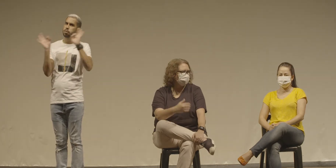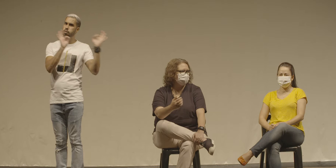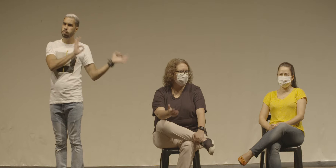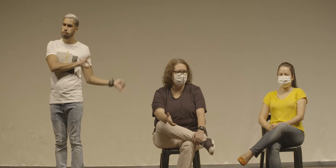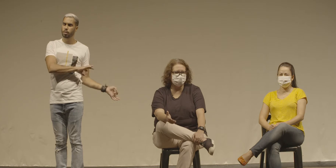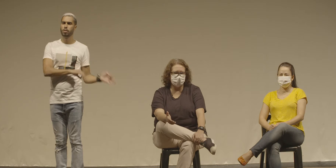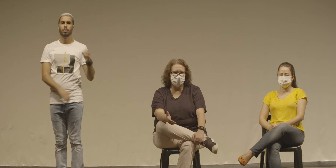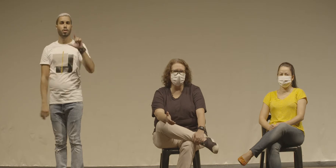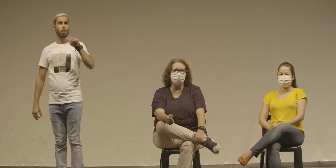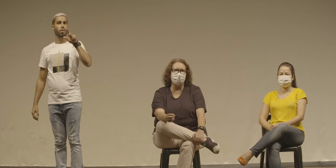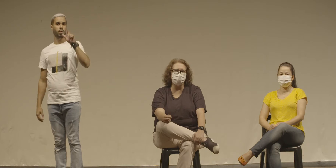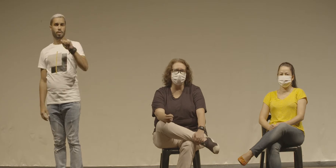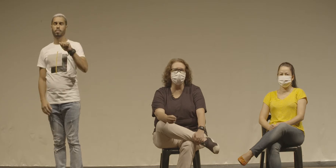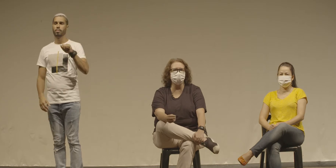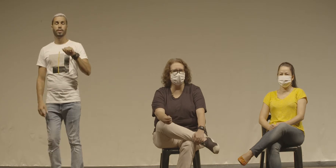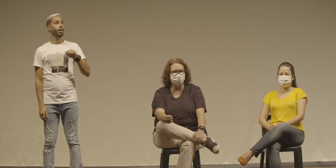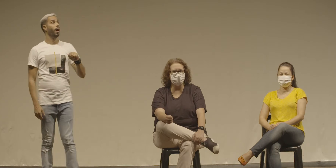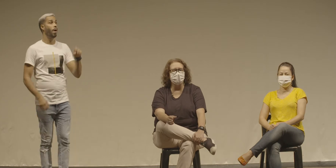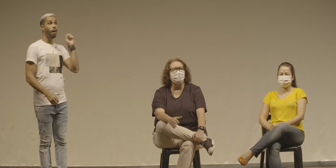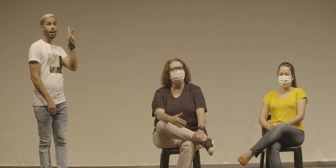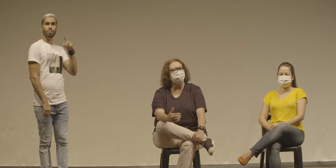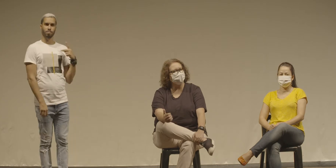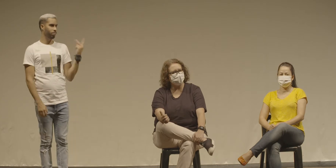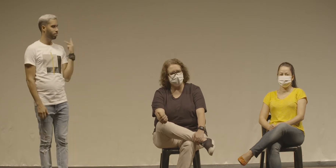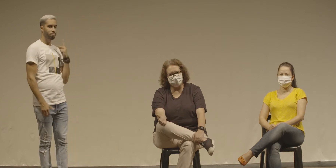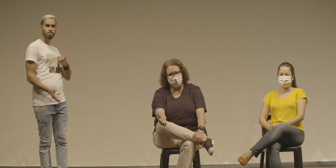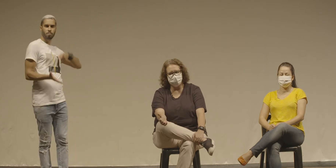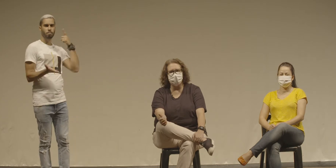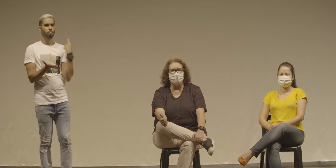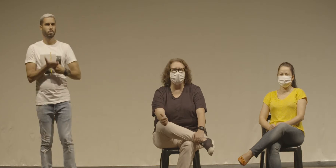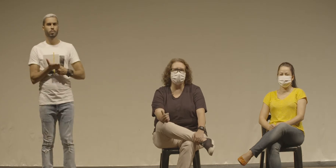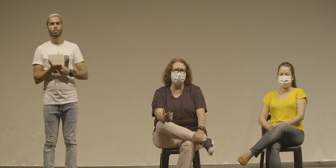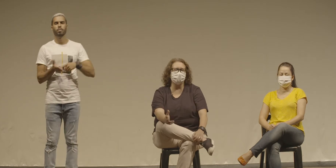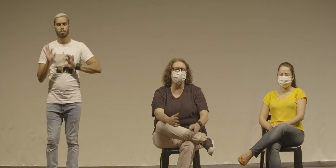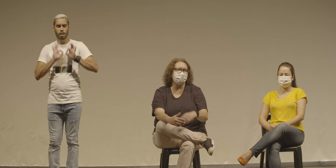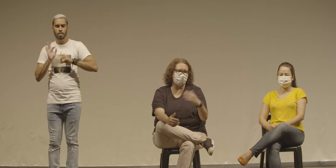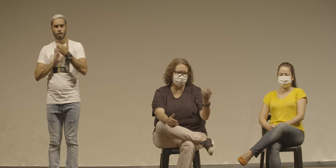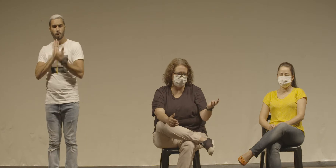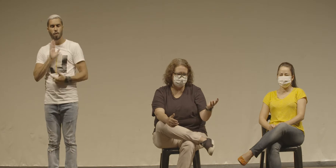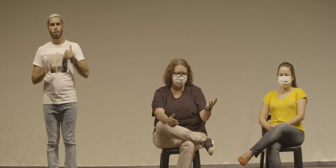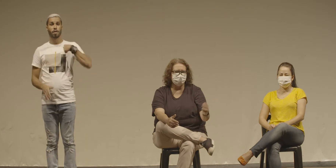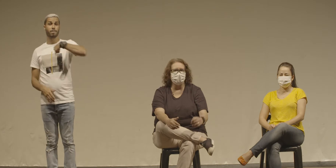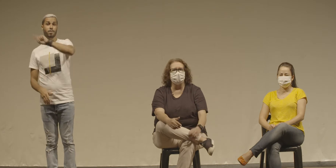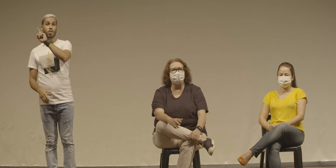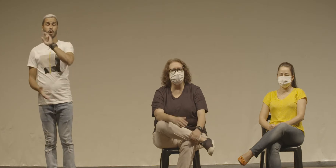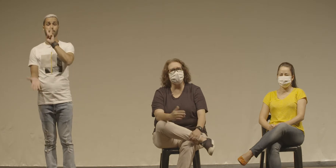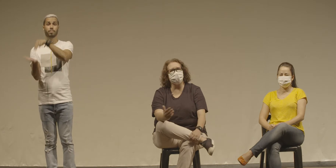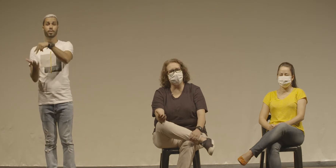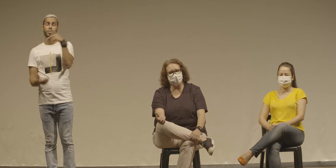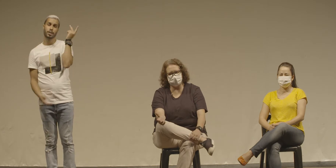Fizemos aí um pré-roteirinho básico de um teaser, fomos até São Paulo, entrevistamos a Norminha